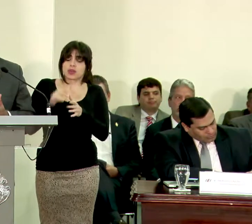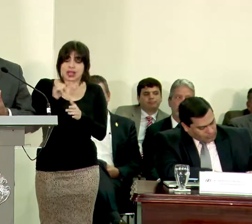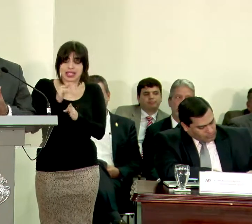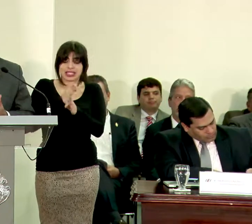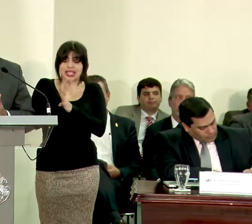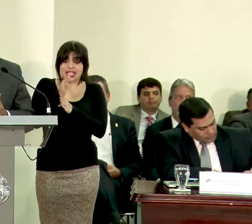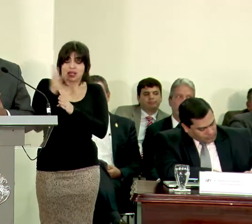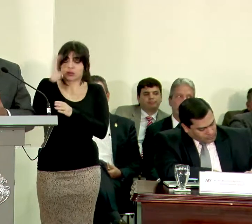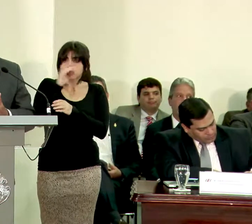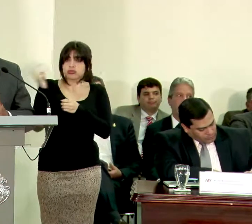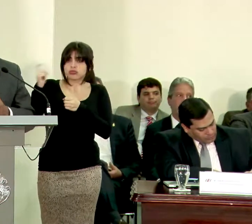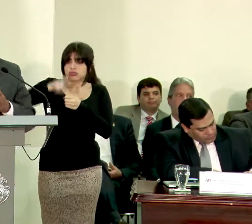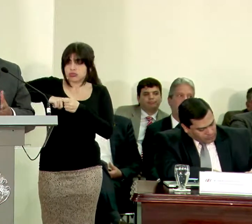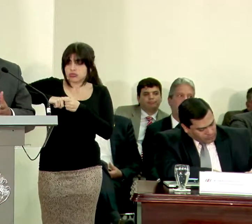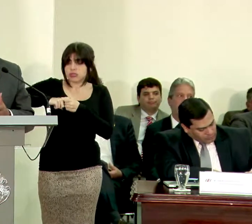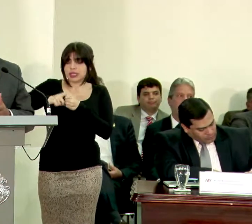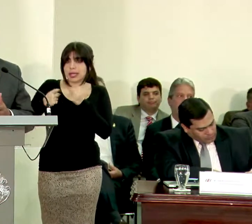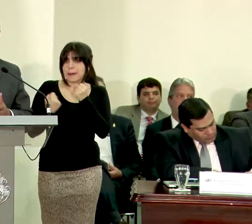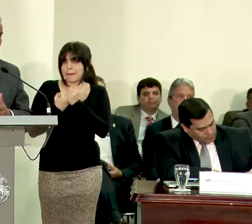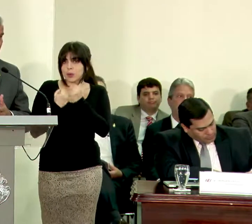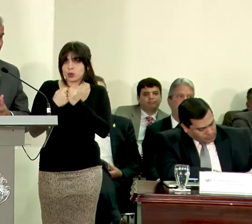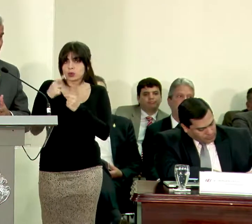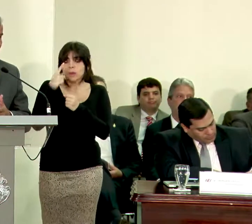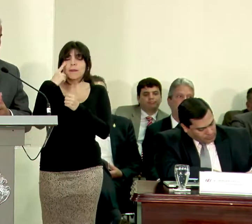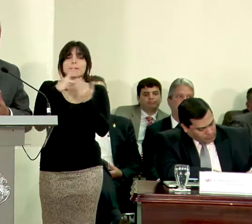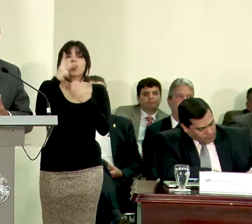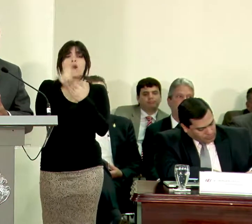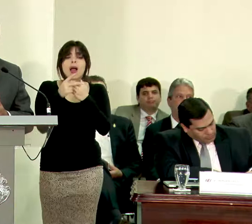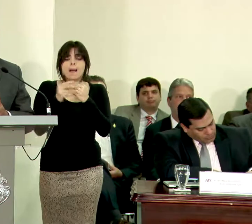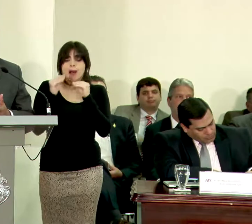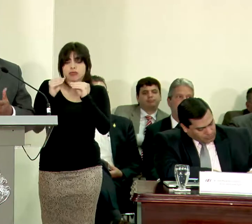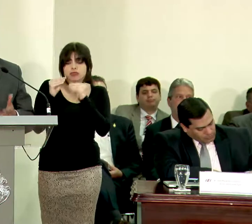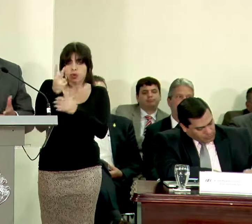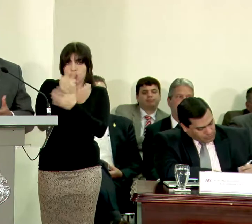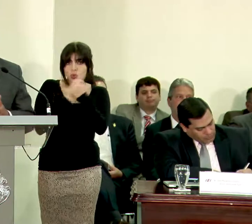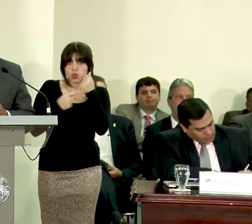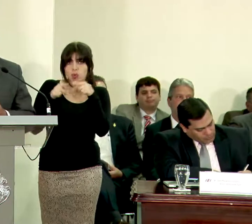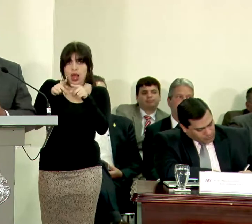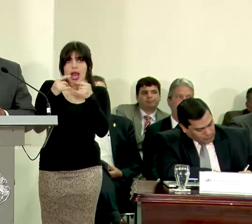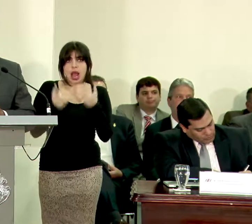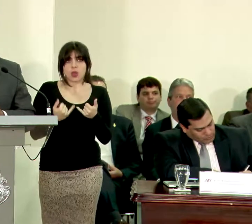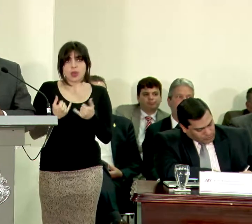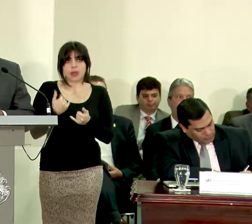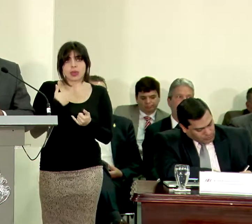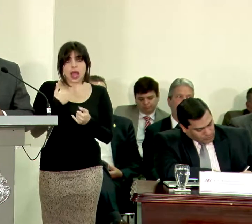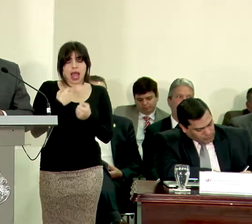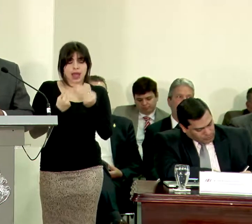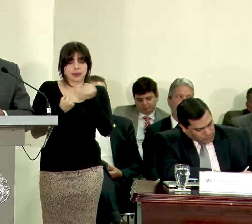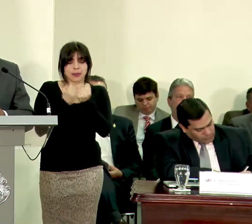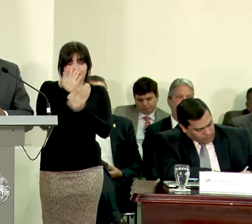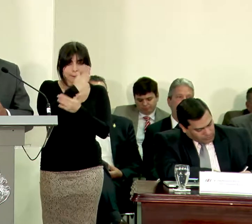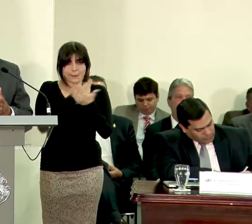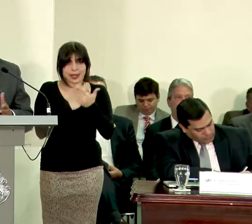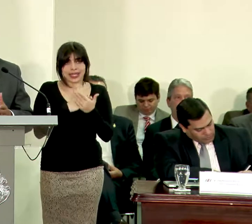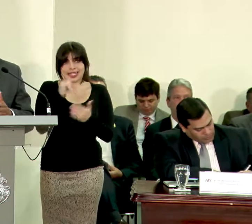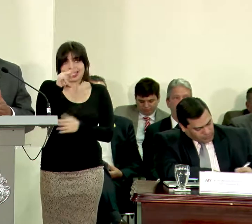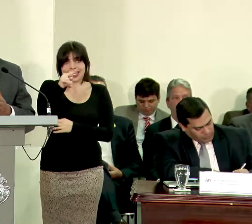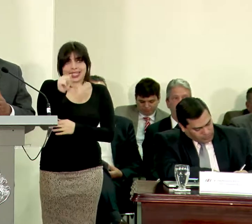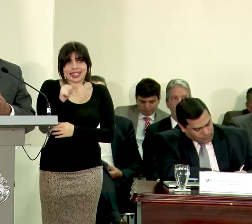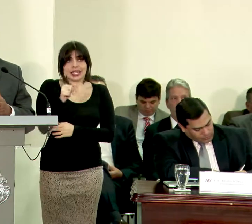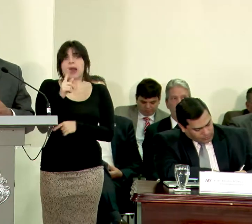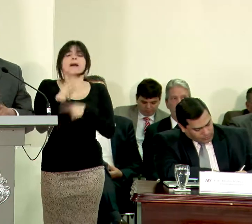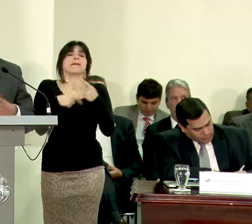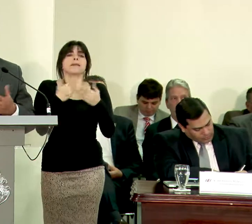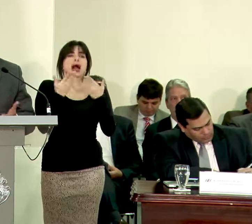línea inscribimos el impulso a los programas de formación dual que actualmente está impulsando el INA y que